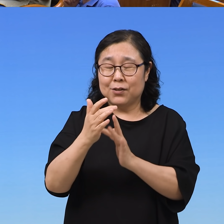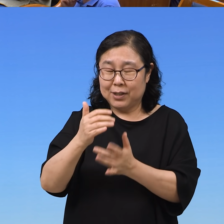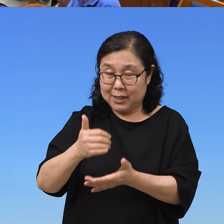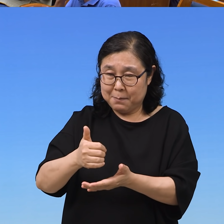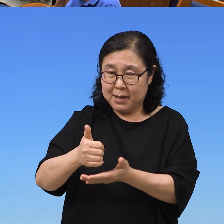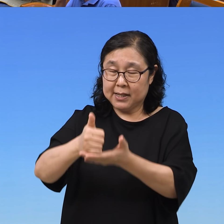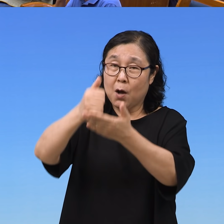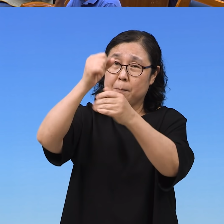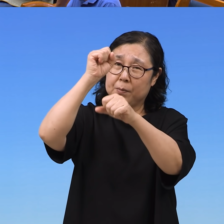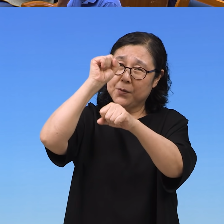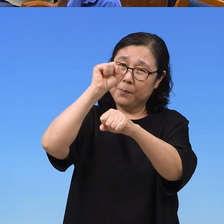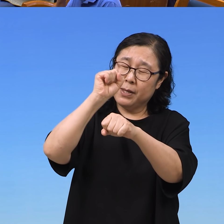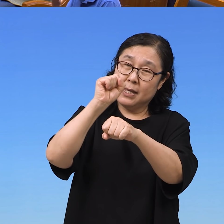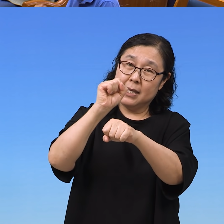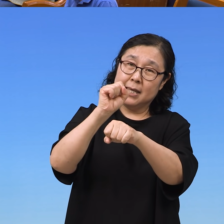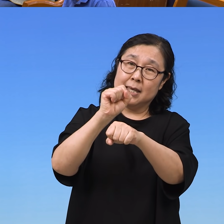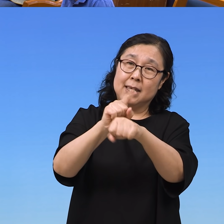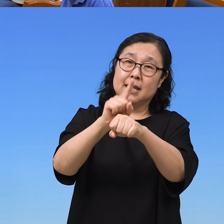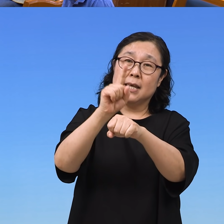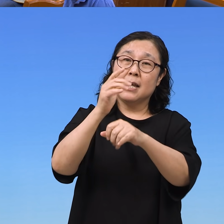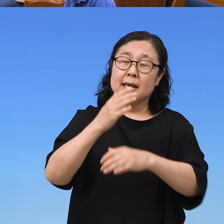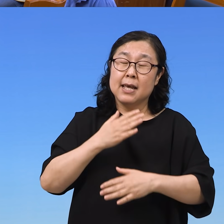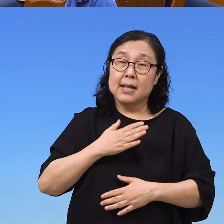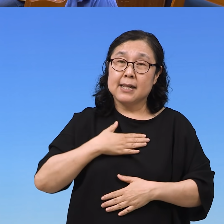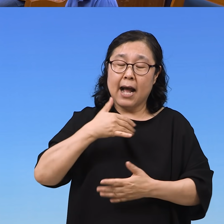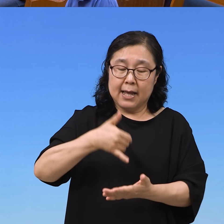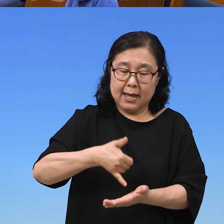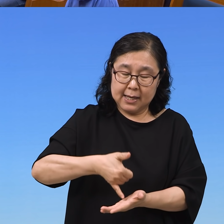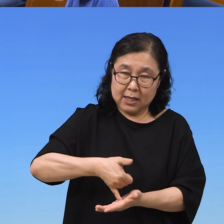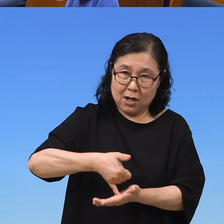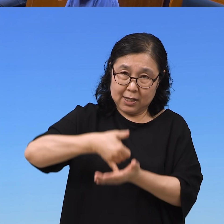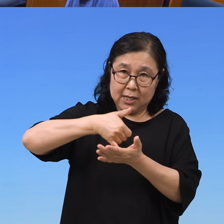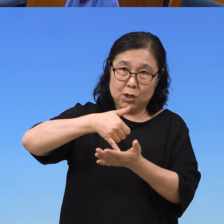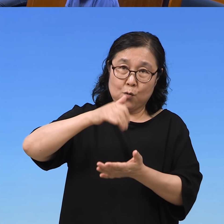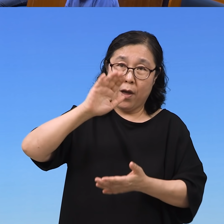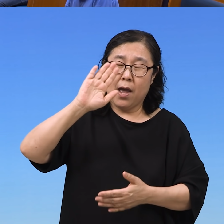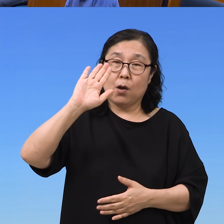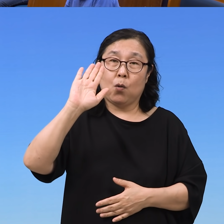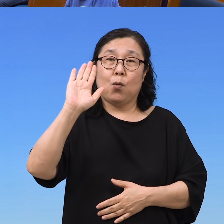인격, 예수님의 성품이 나의 인격이 되고,